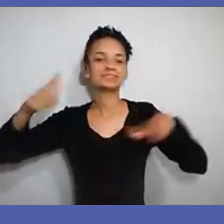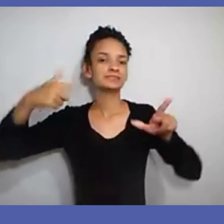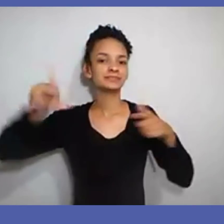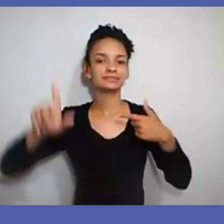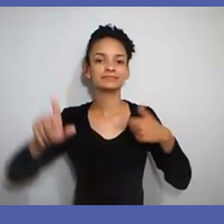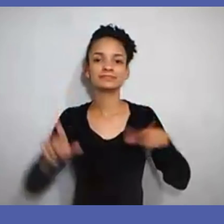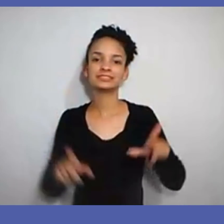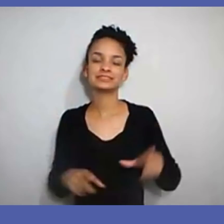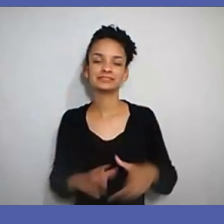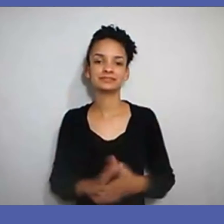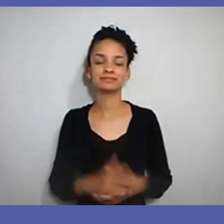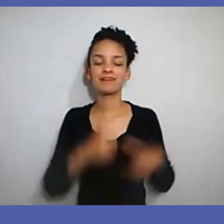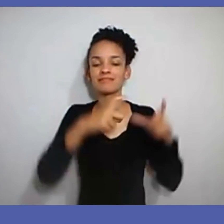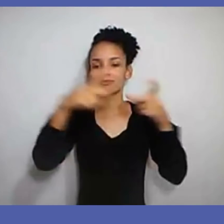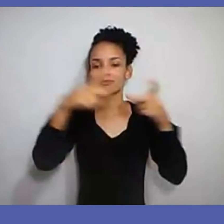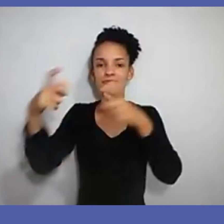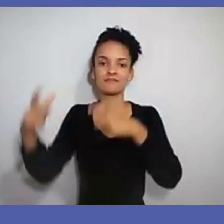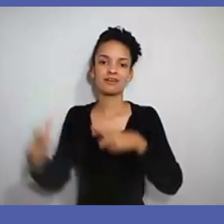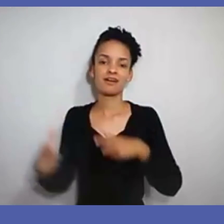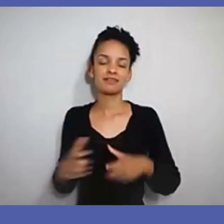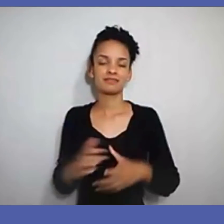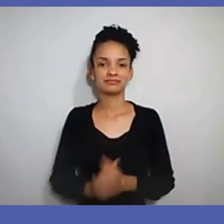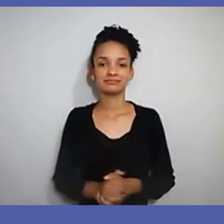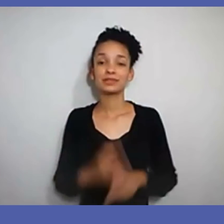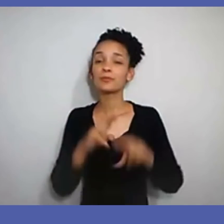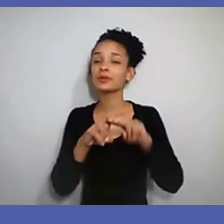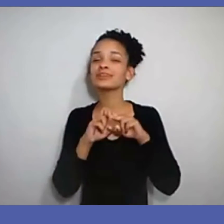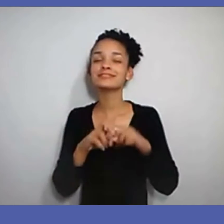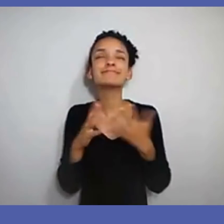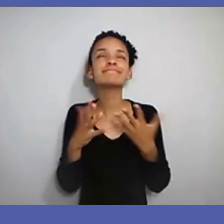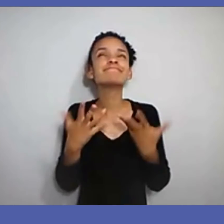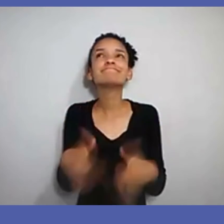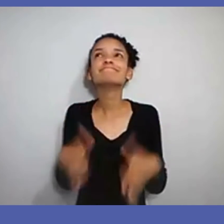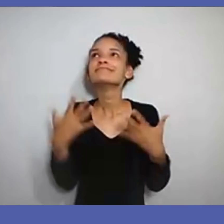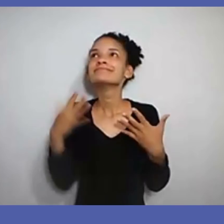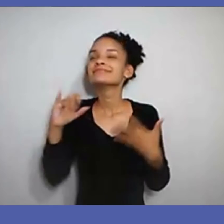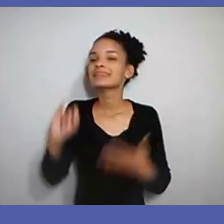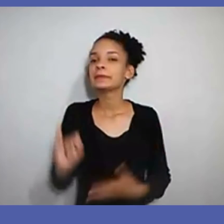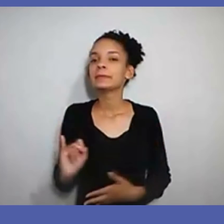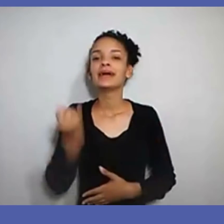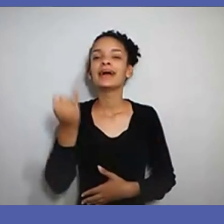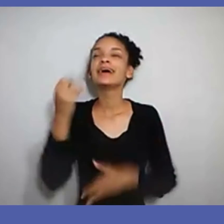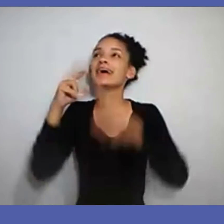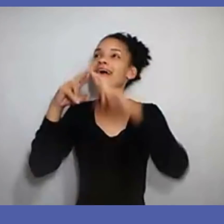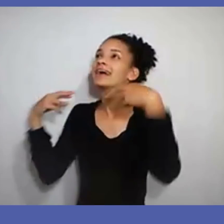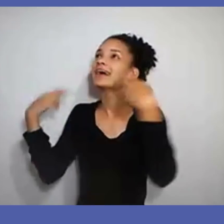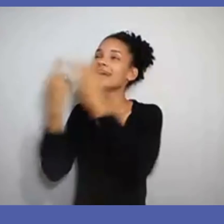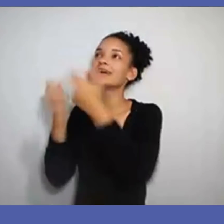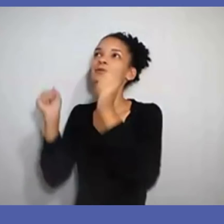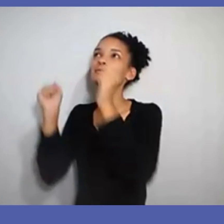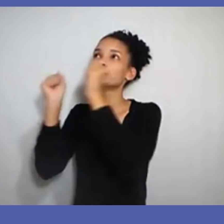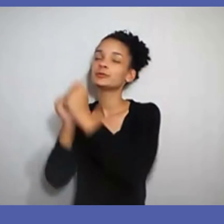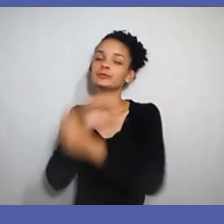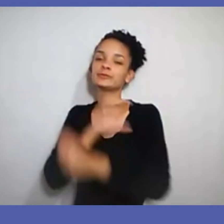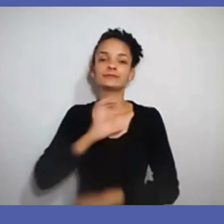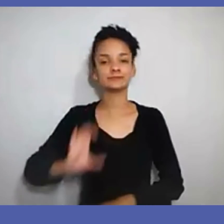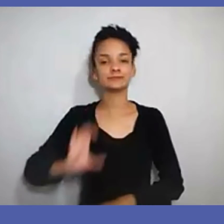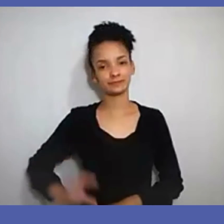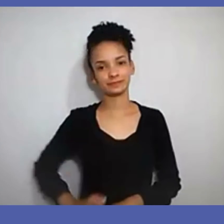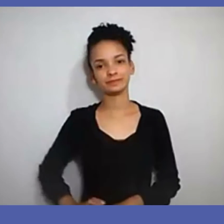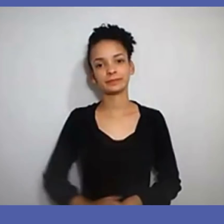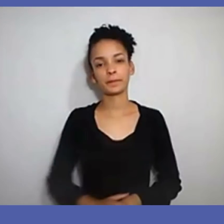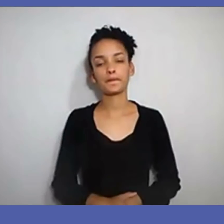é um privilégio reinar com Cristo na região celestial. E na terra, né, sacerdotes, são os